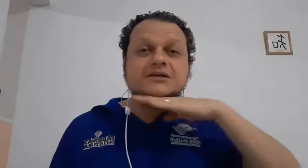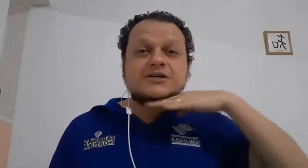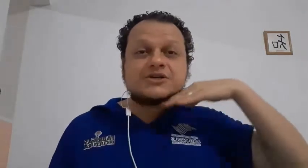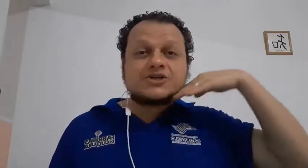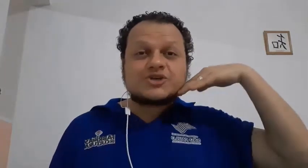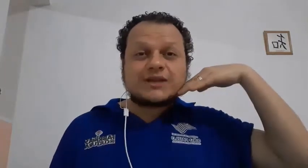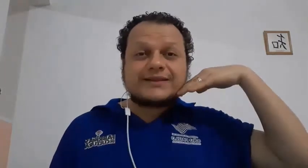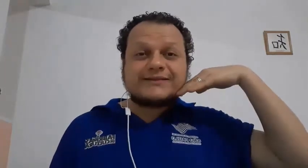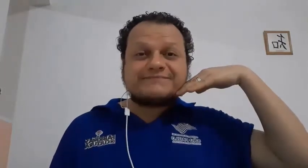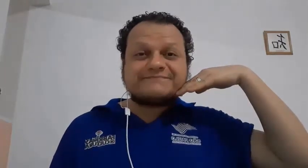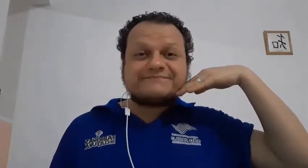J.